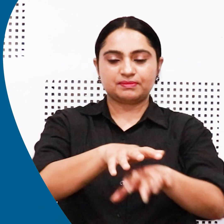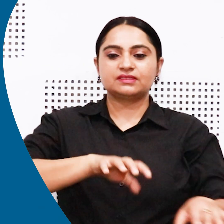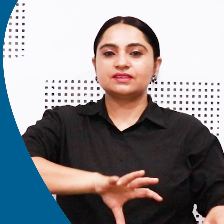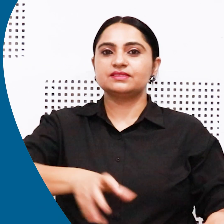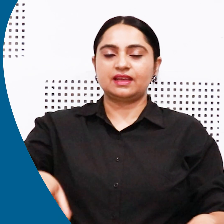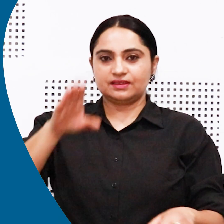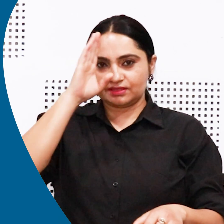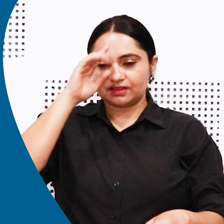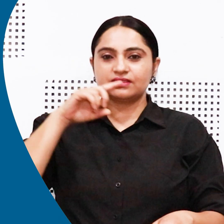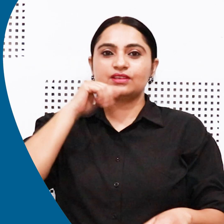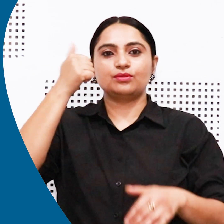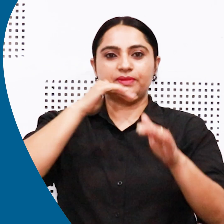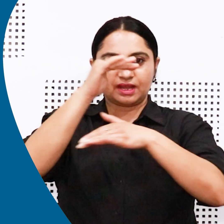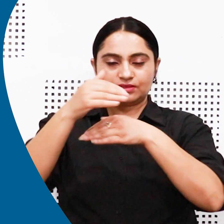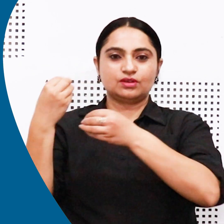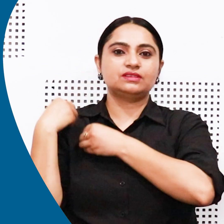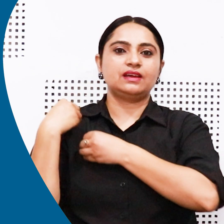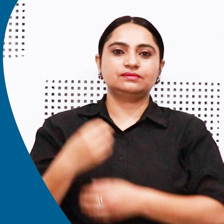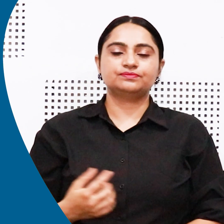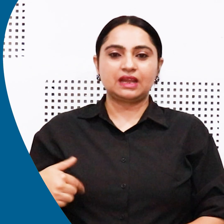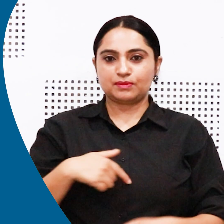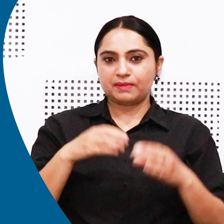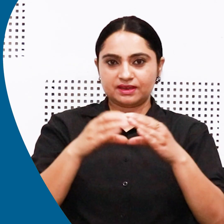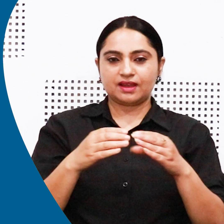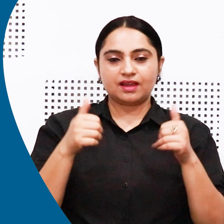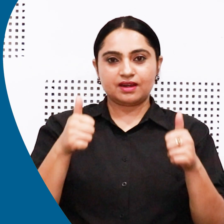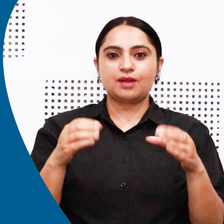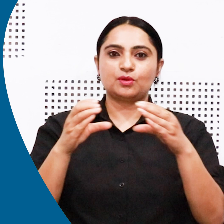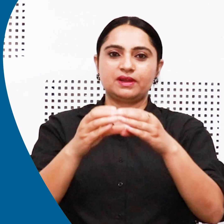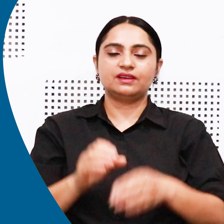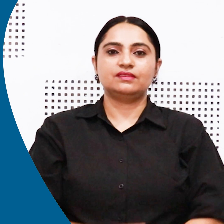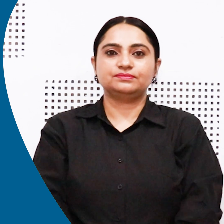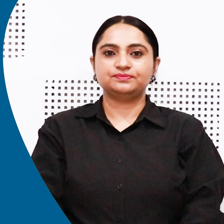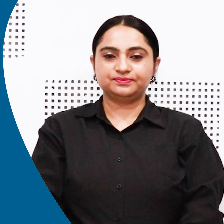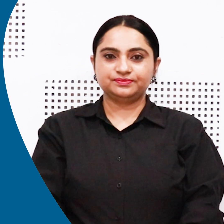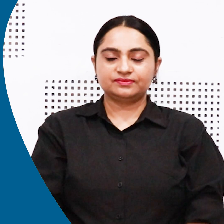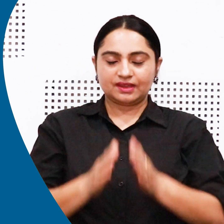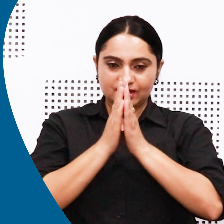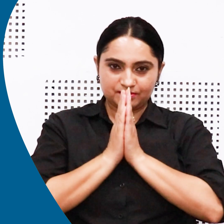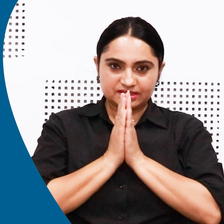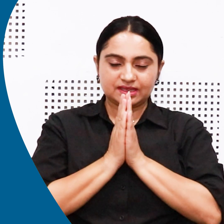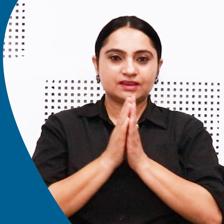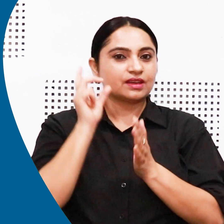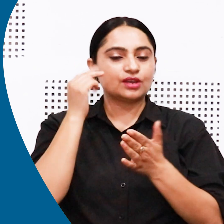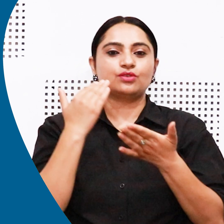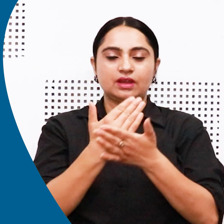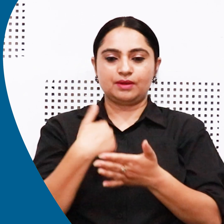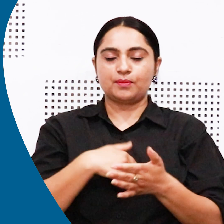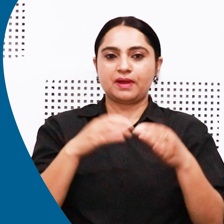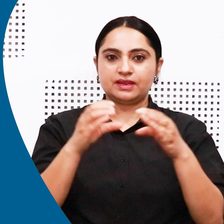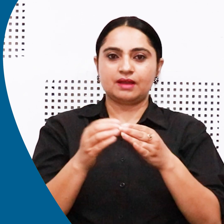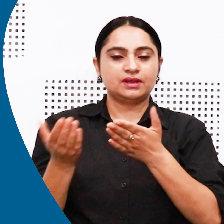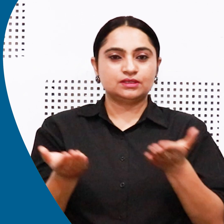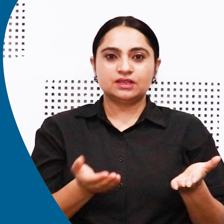समावेशी स्थानीय सरकार दिगो विकासको हकदार। हाम्रो पालिका राम्रो पालिका। नमस्कार, रेडियो कार्यक्रम